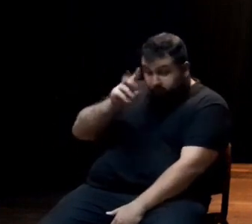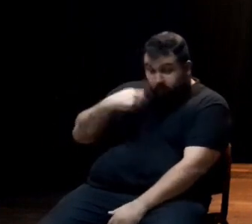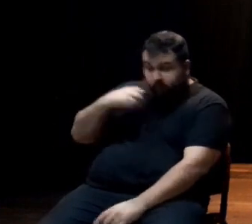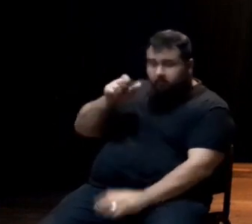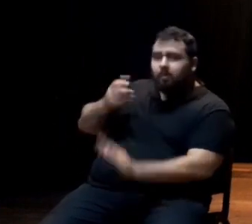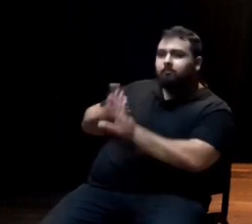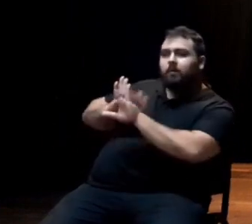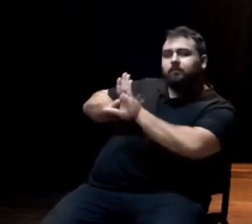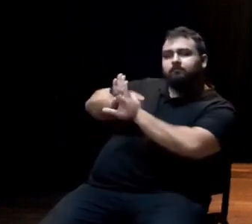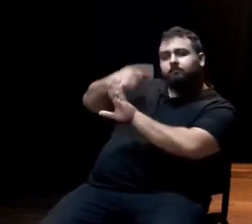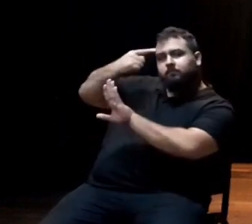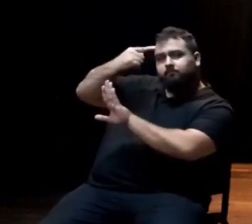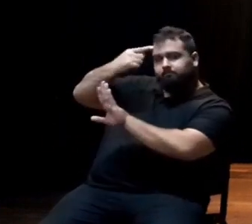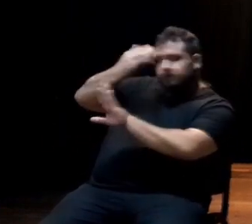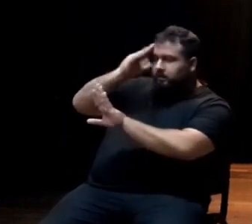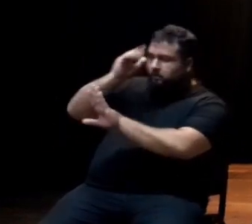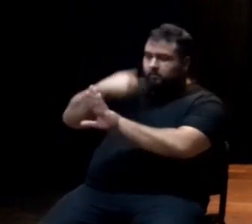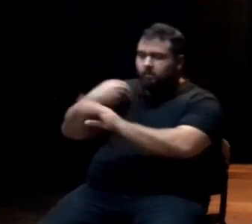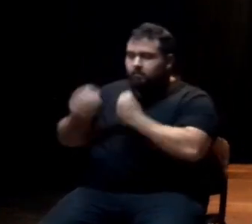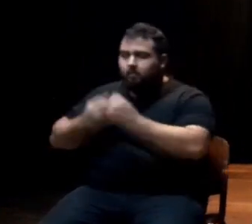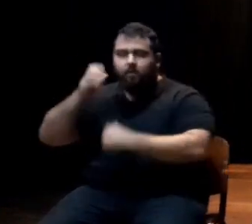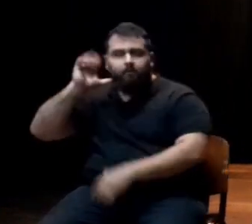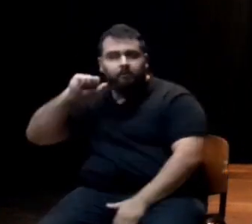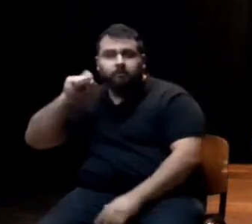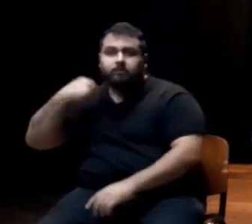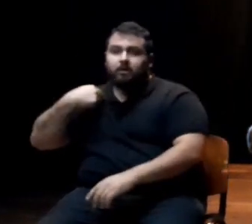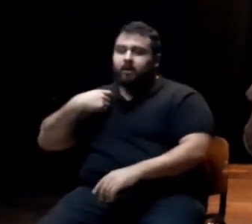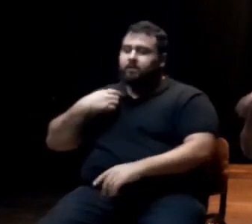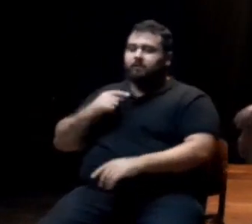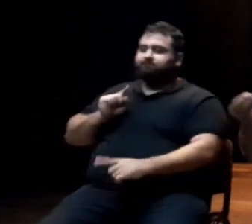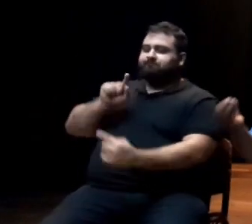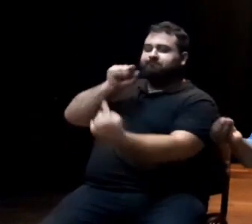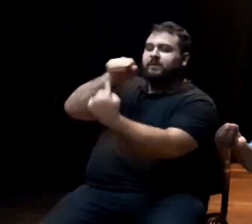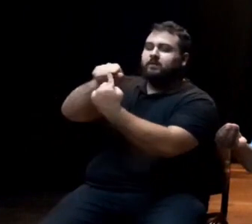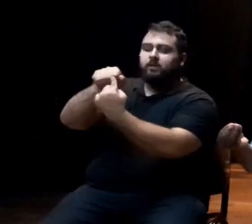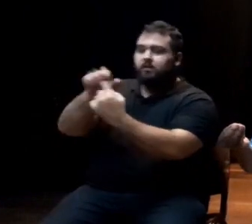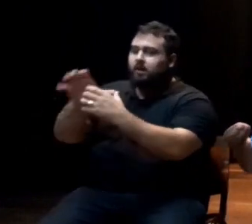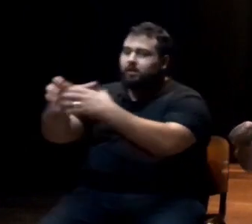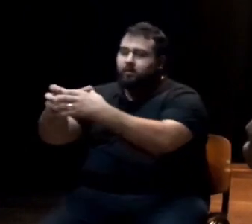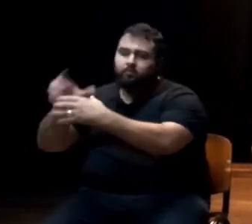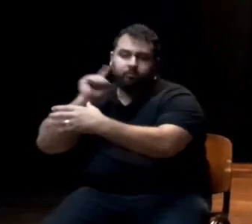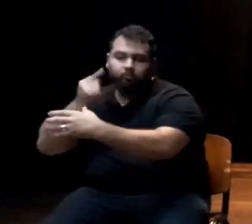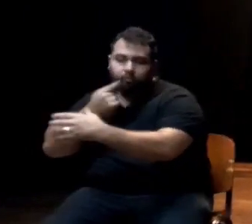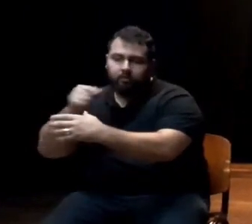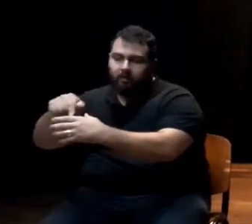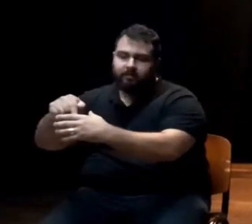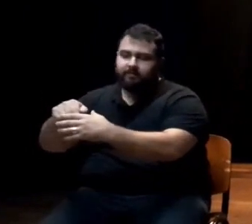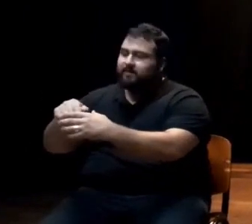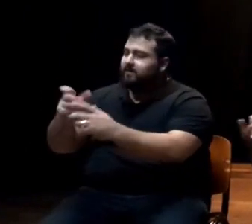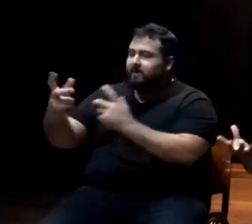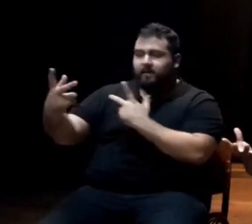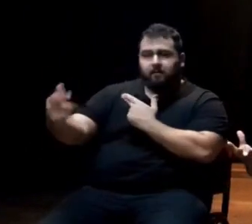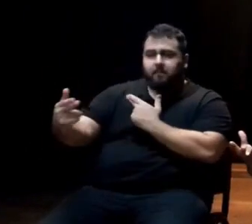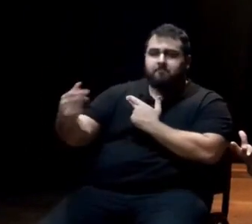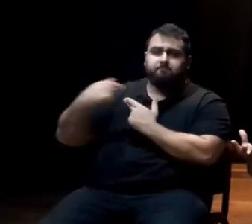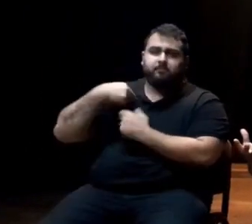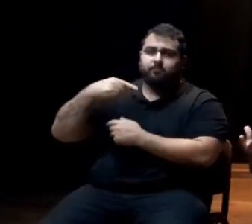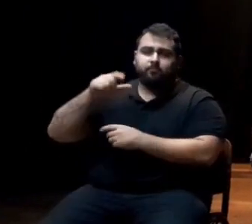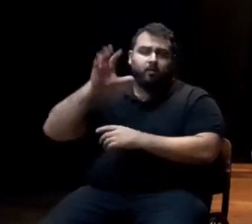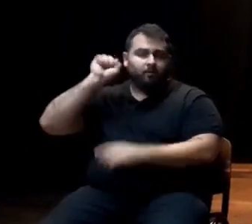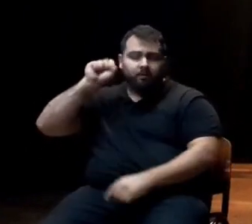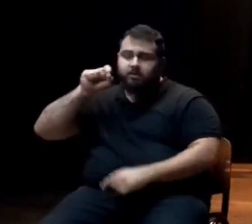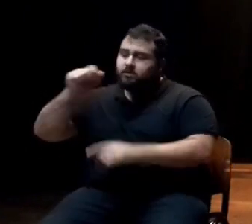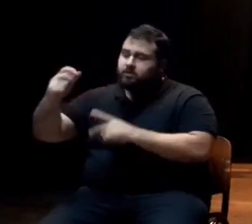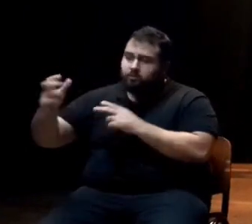meu entendimento de uma pessoa ouvinte, não vai atingir aquele grupo de pessoas surdas como seria tão impactante,